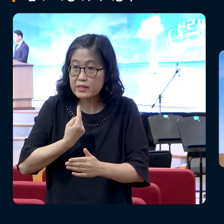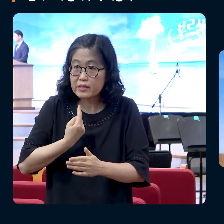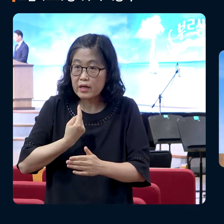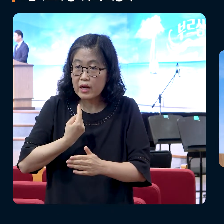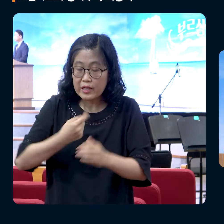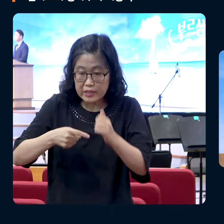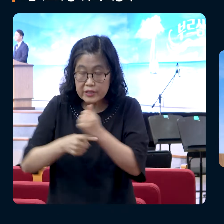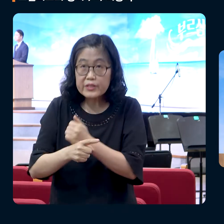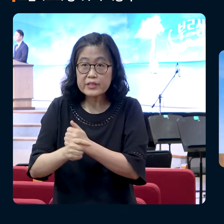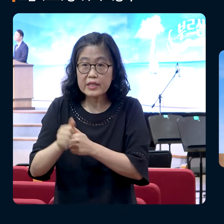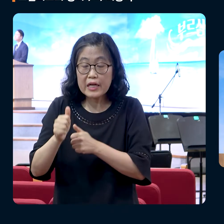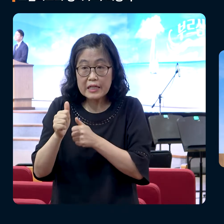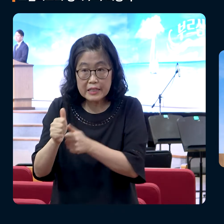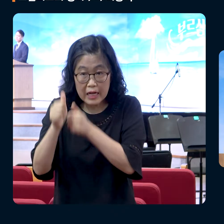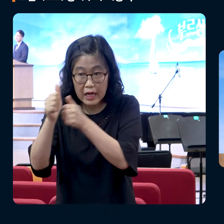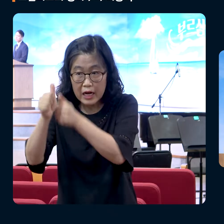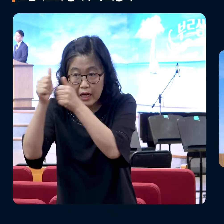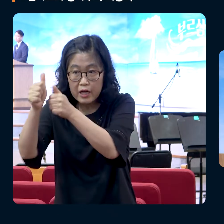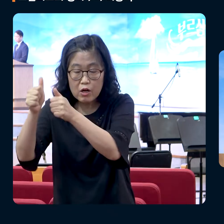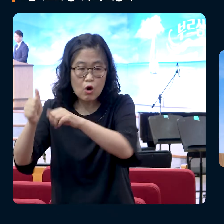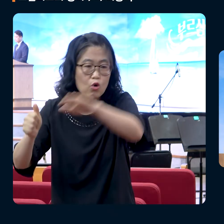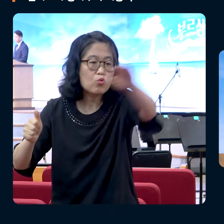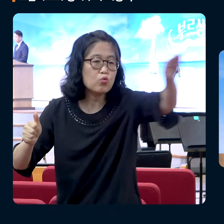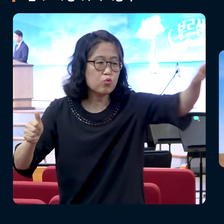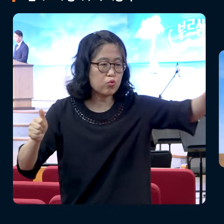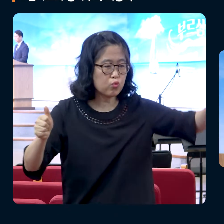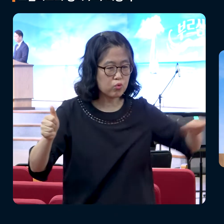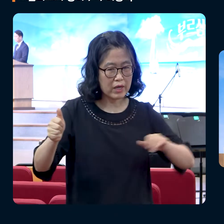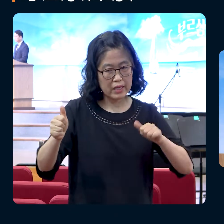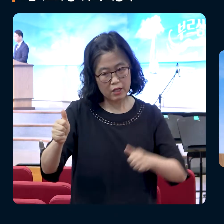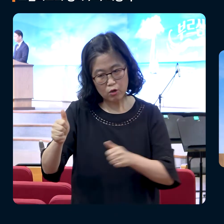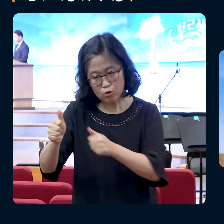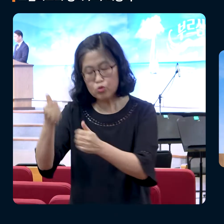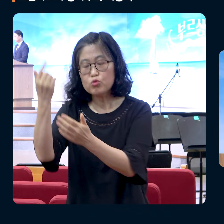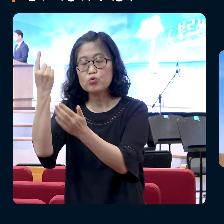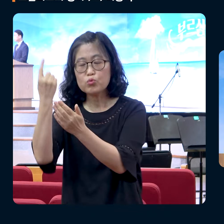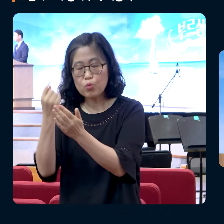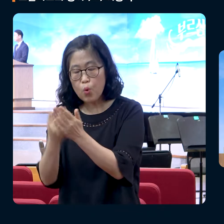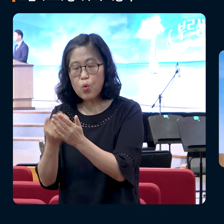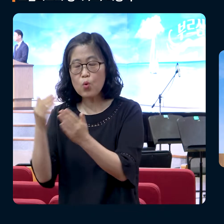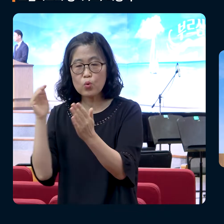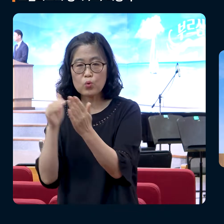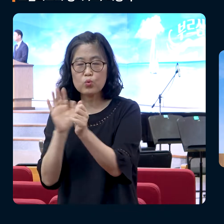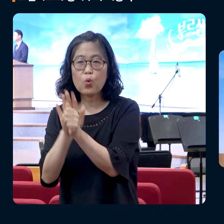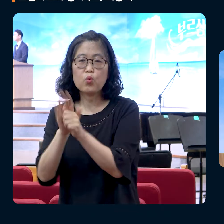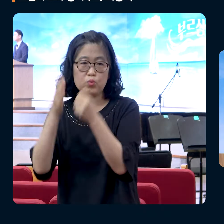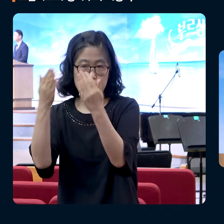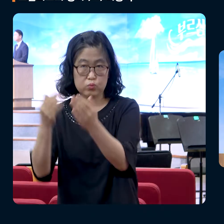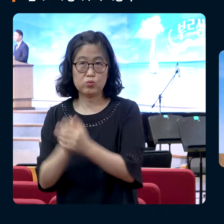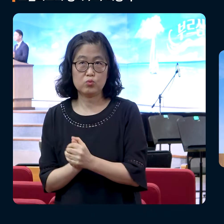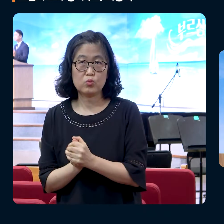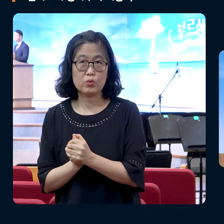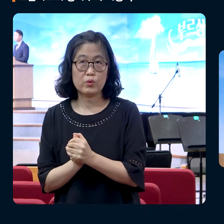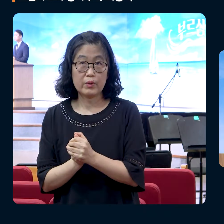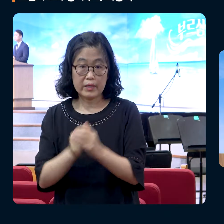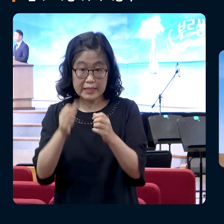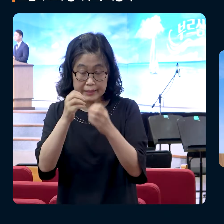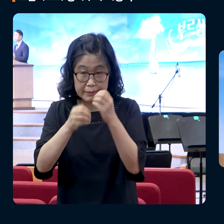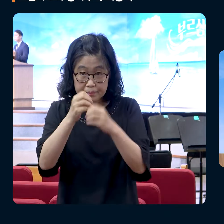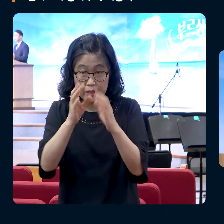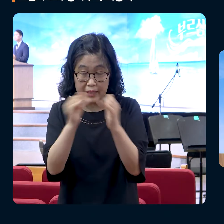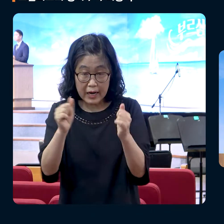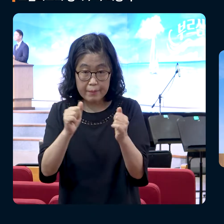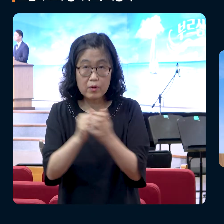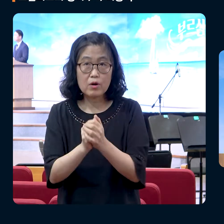세상과 우리의 인생들을 움직여 가시는 그런 분이십니다. 그래서 시편 기자는 요셉의 삶을 기록하면서도 그